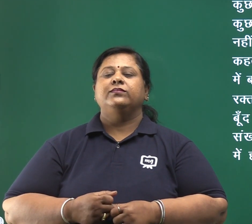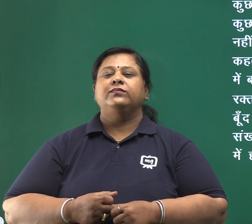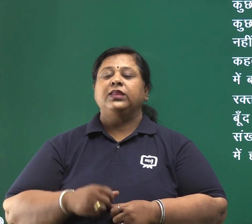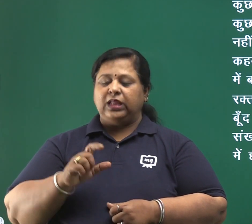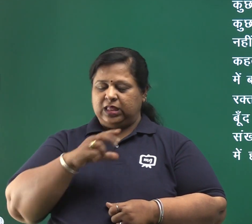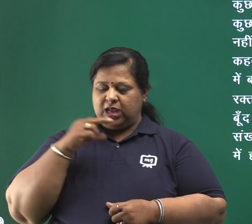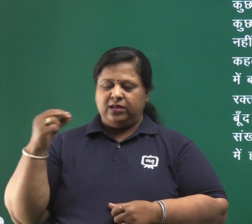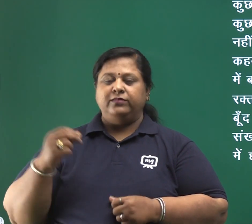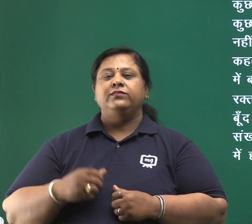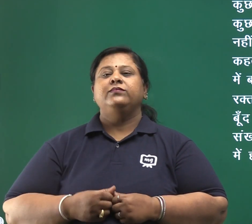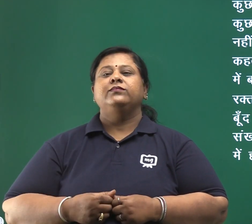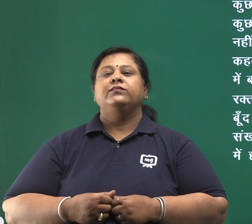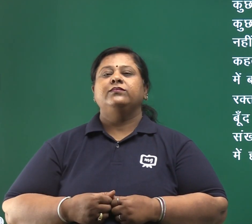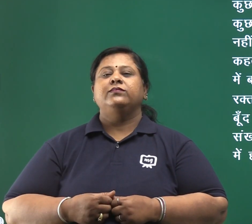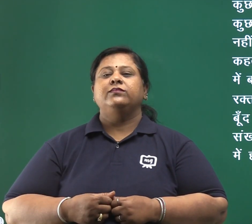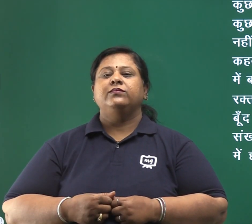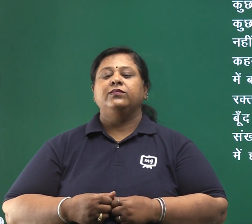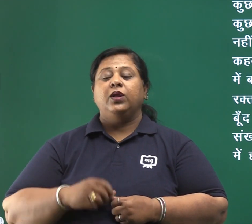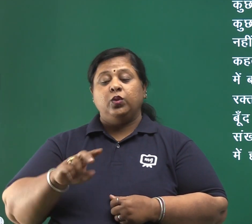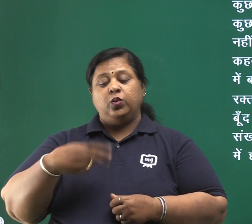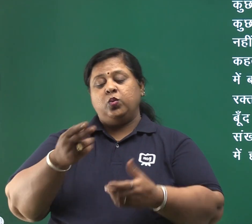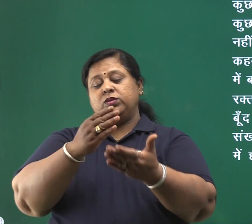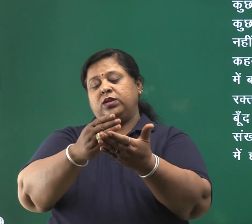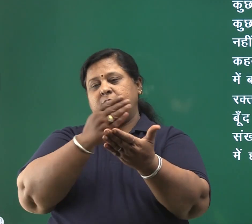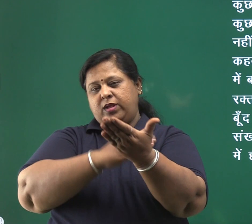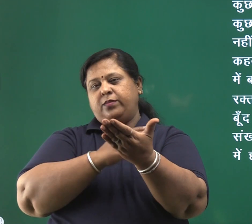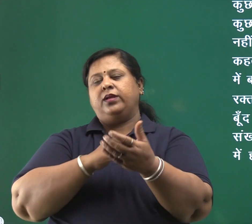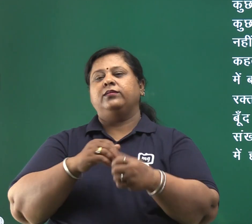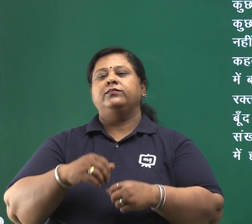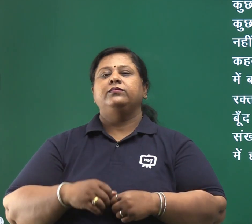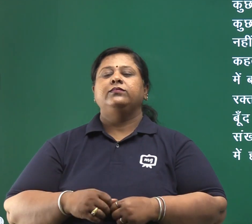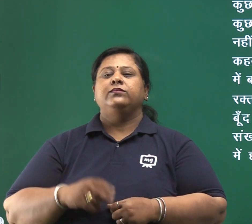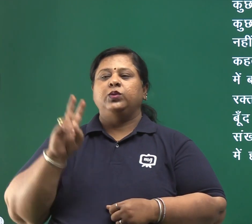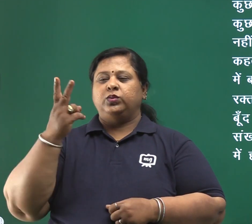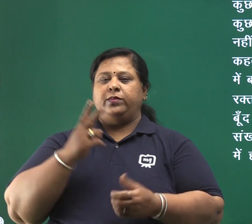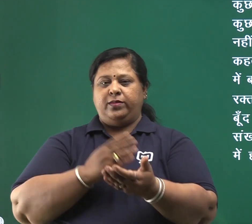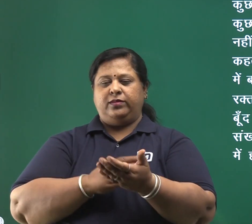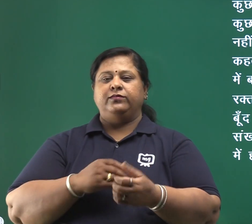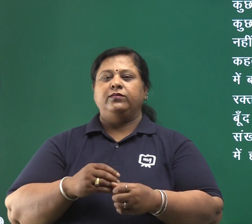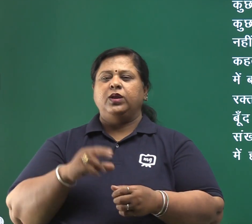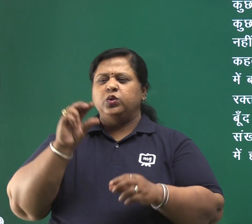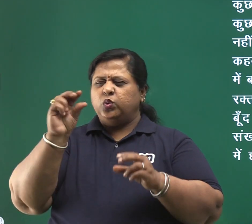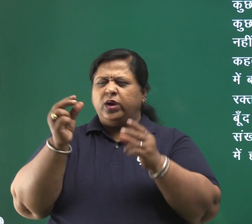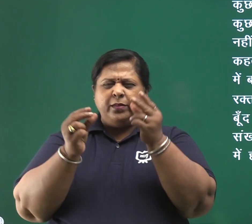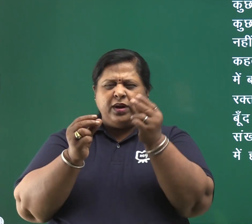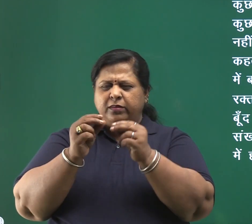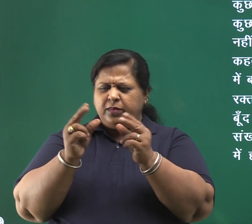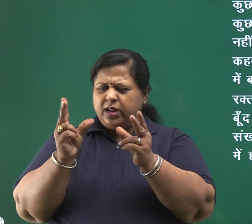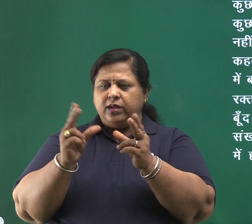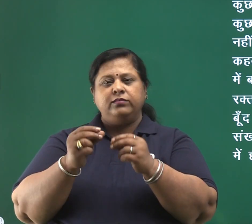तथा दूसरे भाग में छोटे बड़े